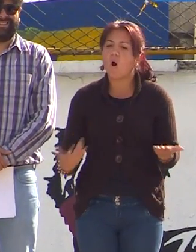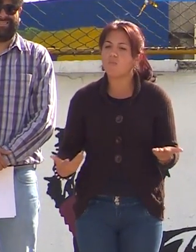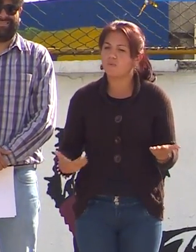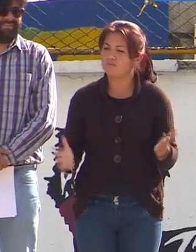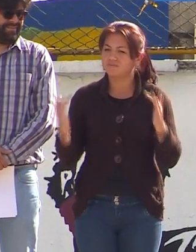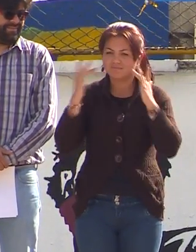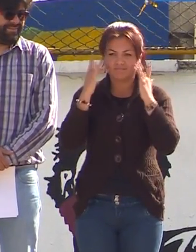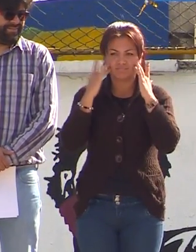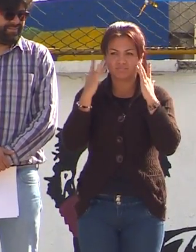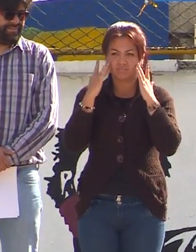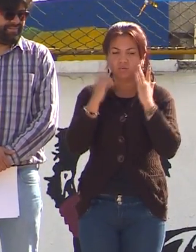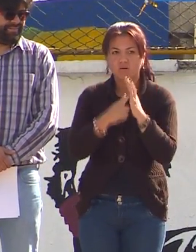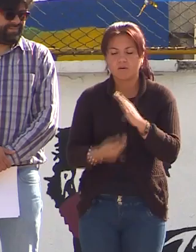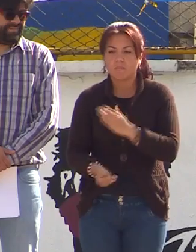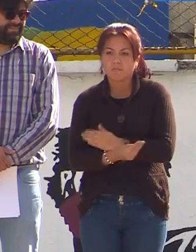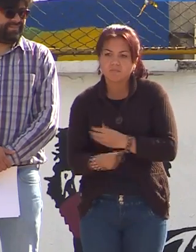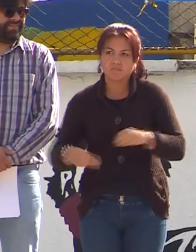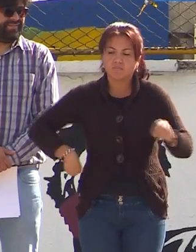sin corrupción.